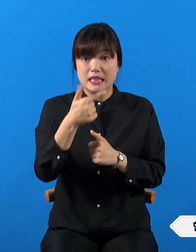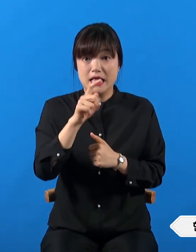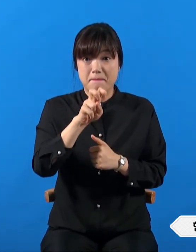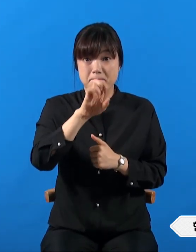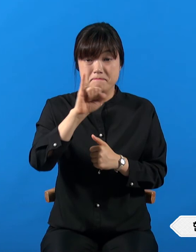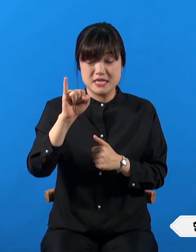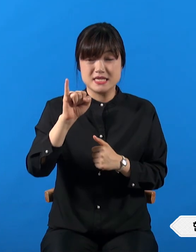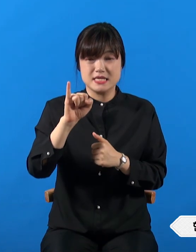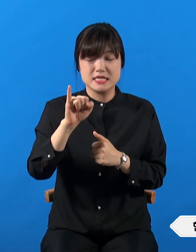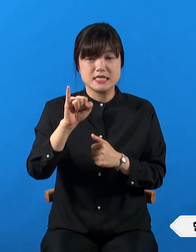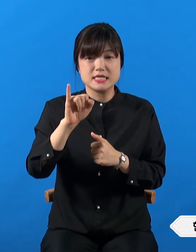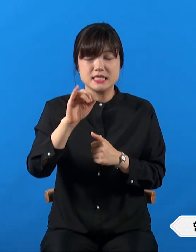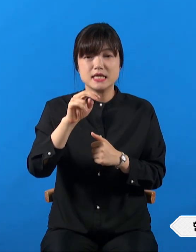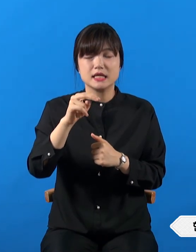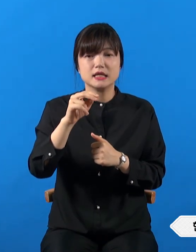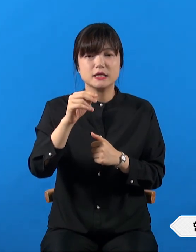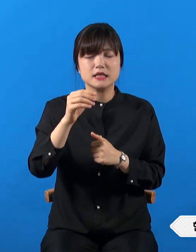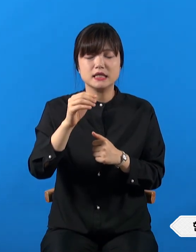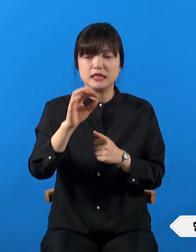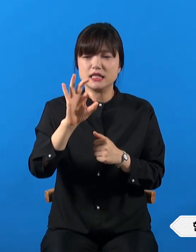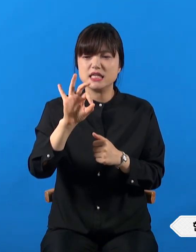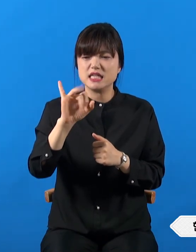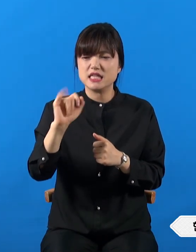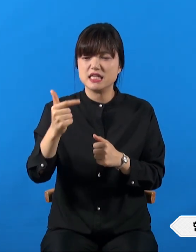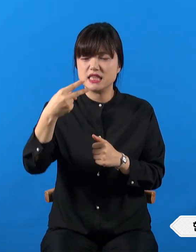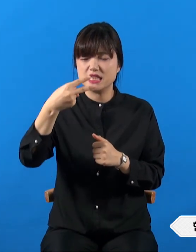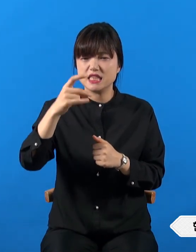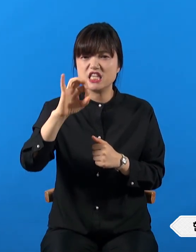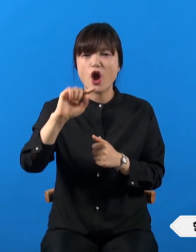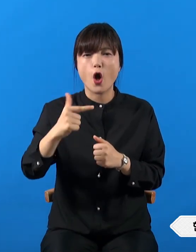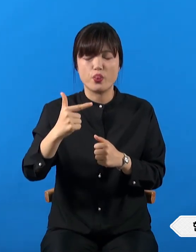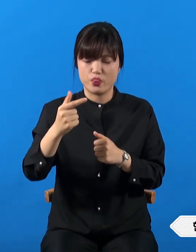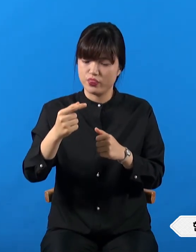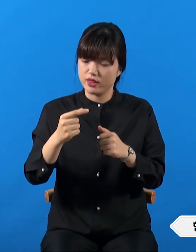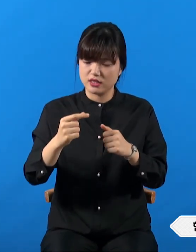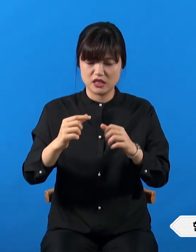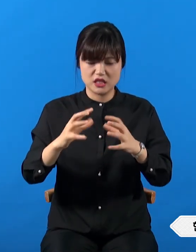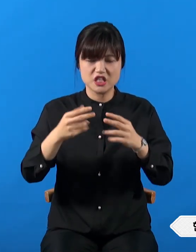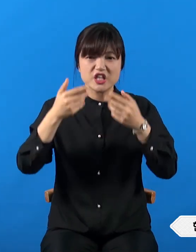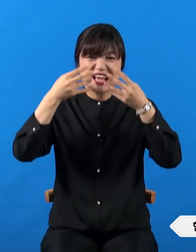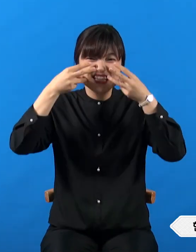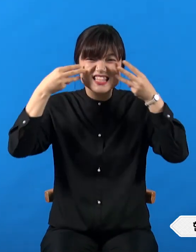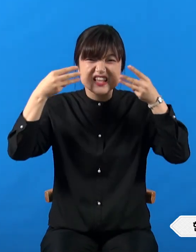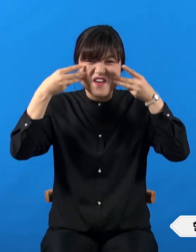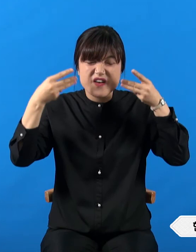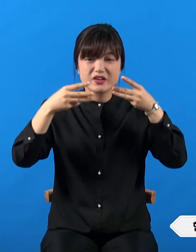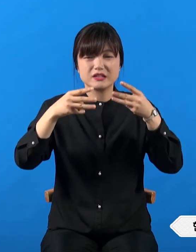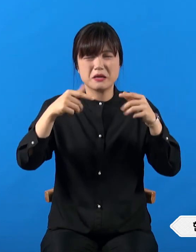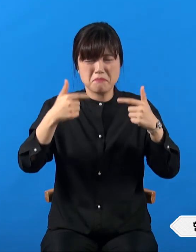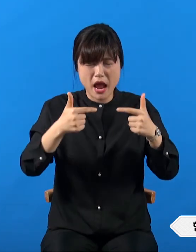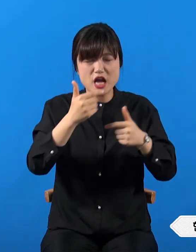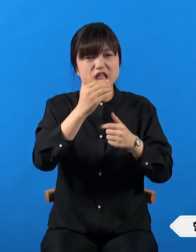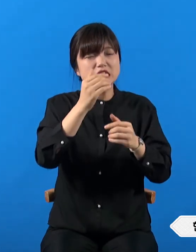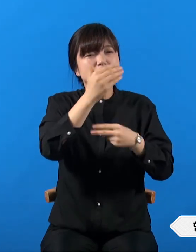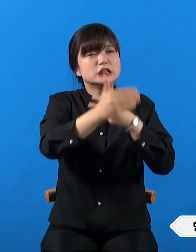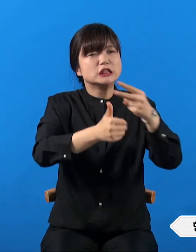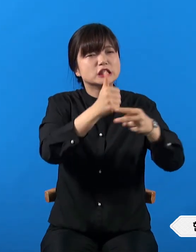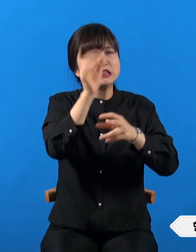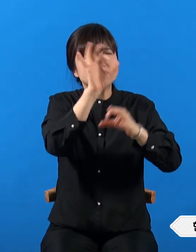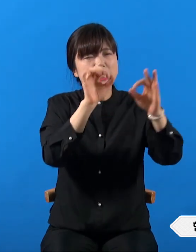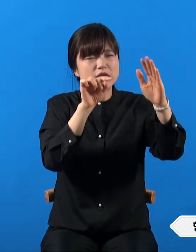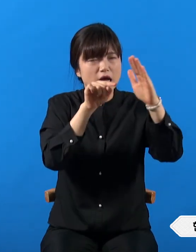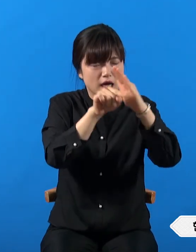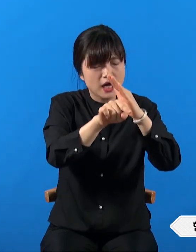남미의 시우족 인디언들에게는 한 가지 필수적인 의무가 있다고 합니다. 매일 신을 찾아뵙는